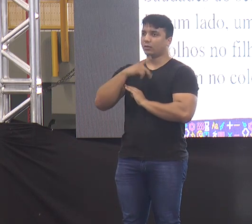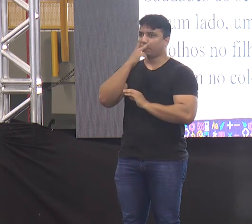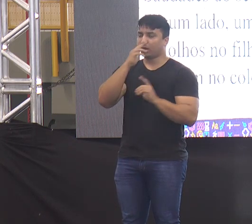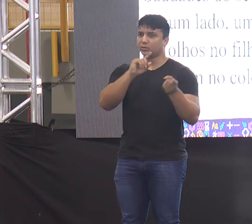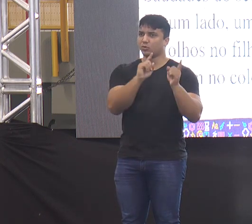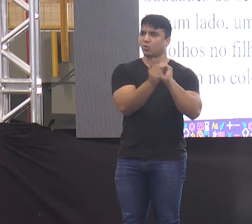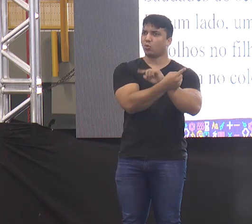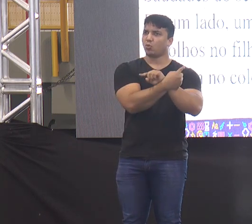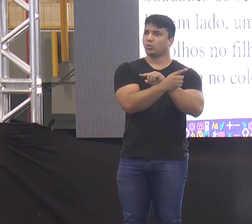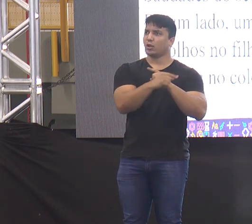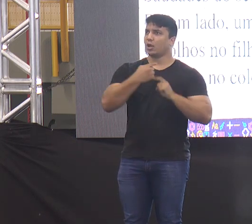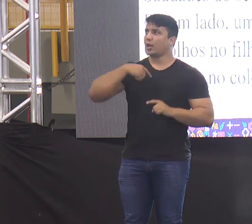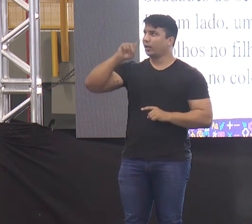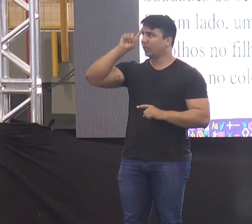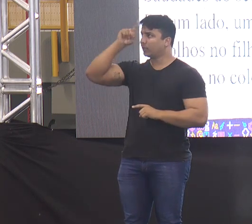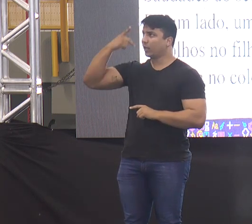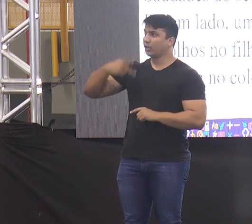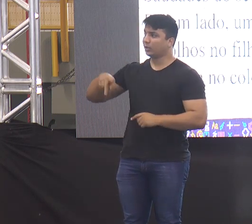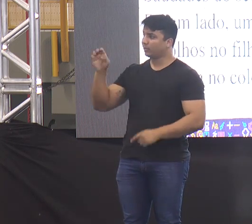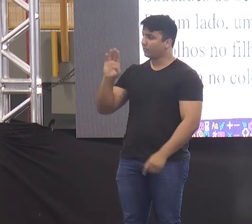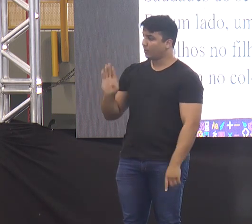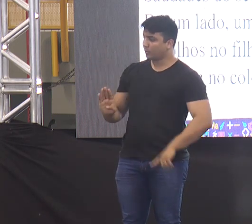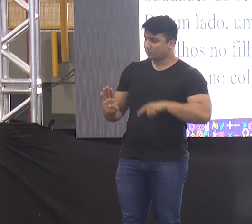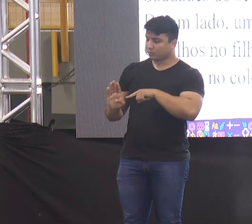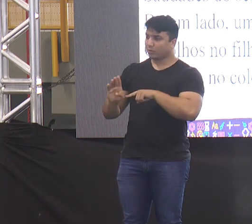contrariar a ideia de Brasil